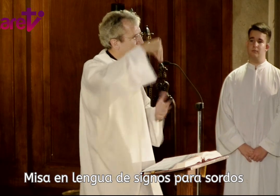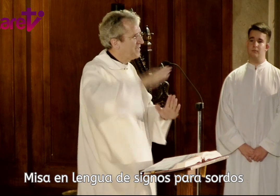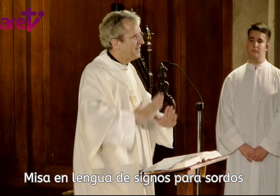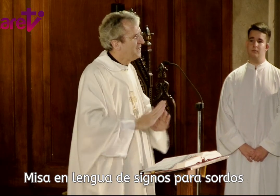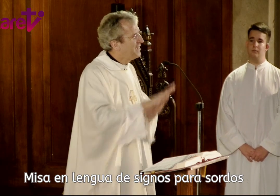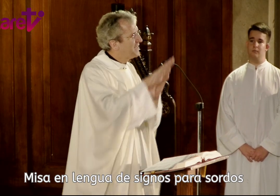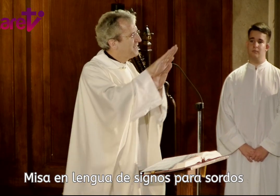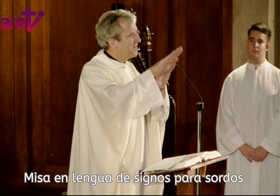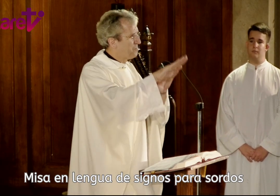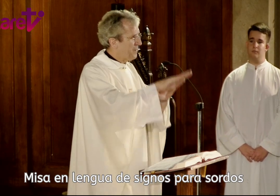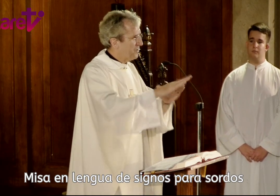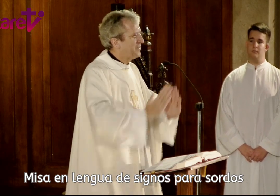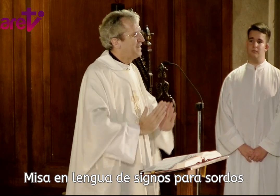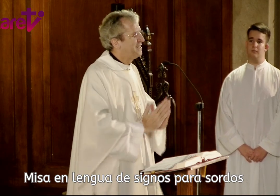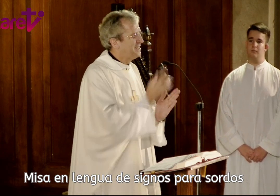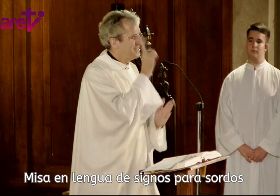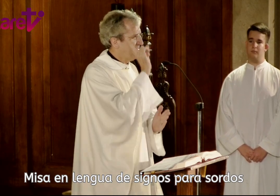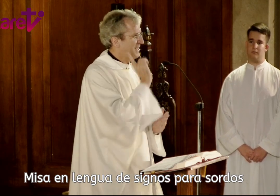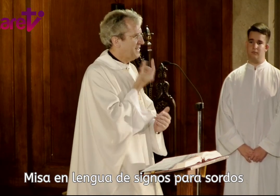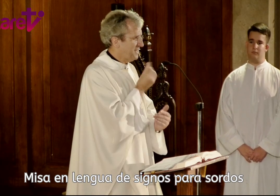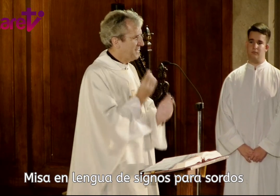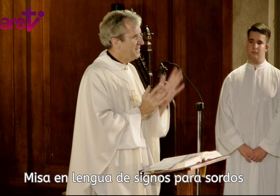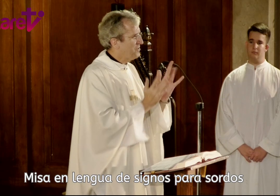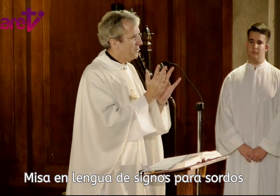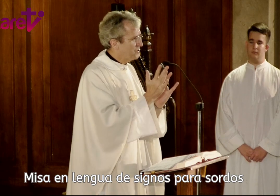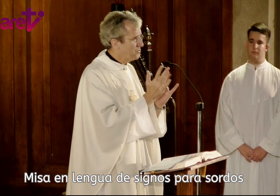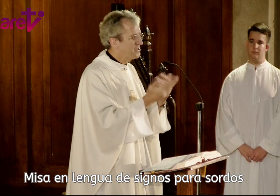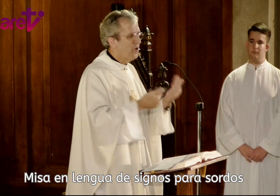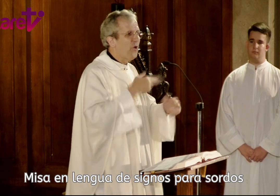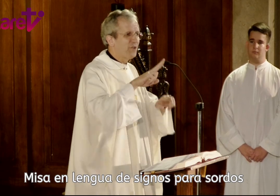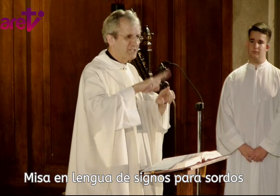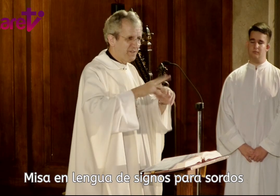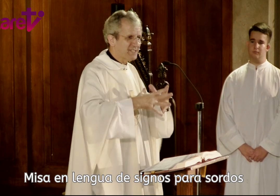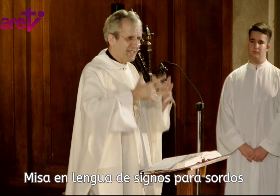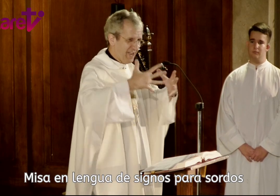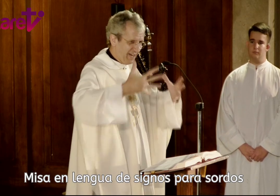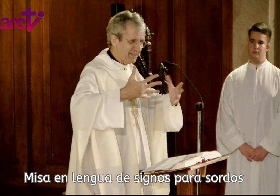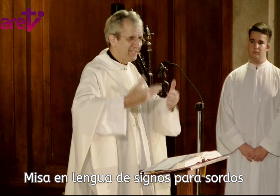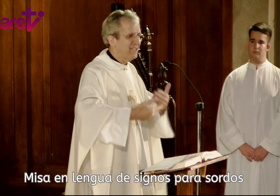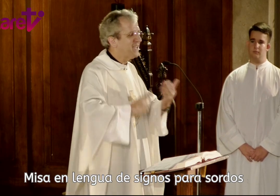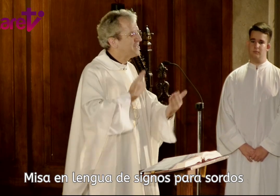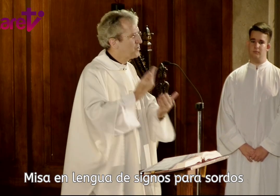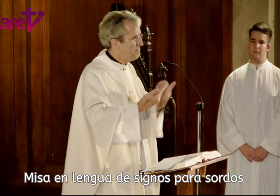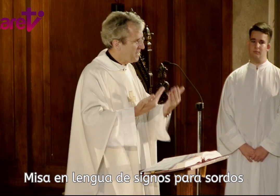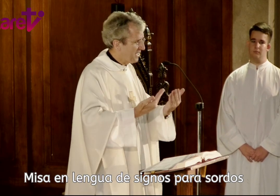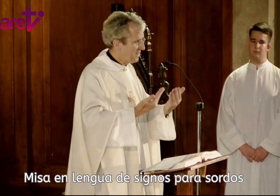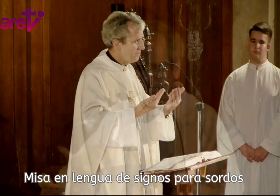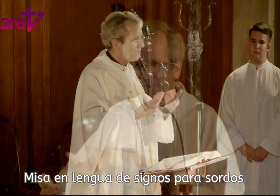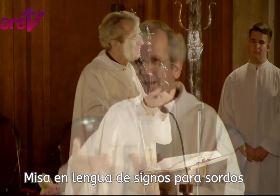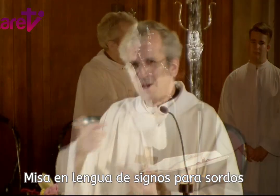parroquia que tiene como patrona Santa Teresita del Niño Jesús. Hoy es fiesta grande, es solemnidad.